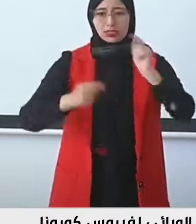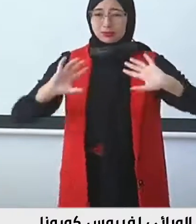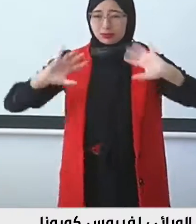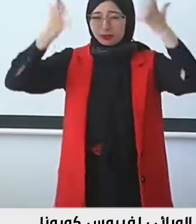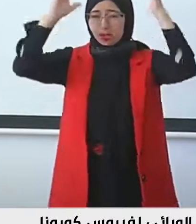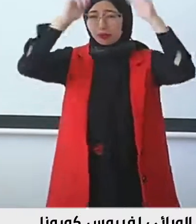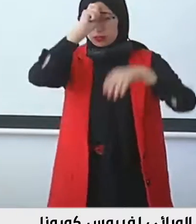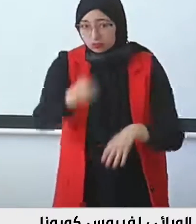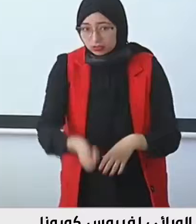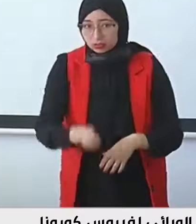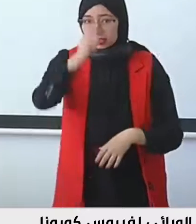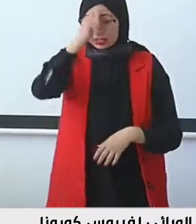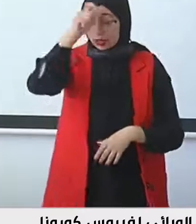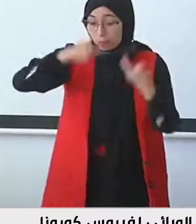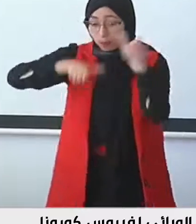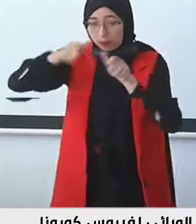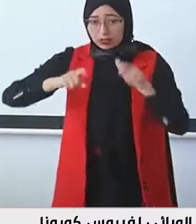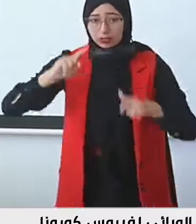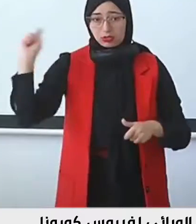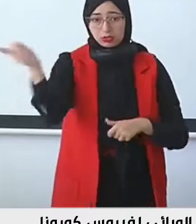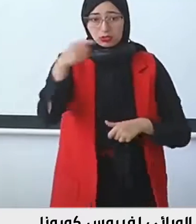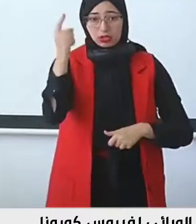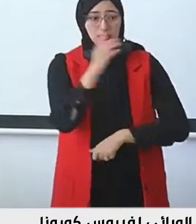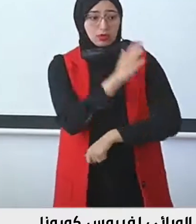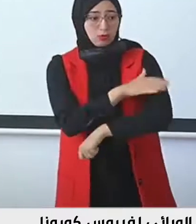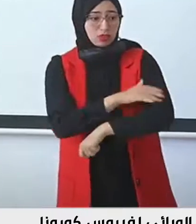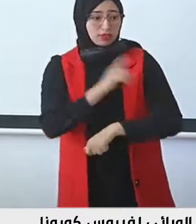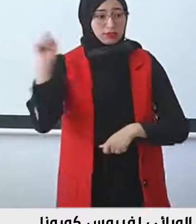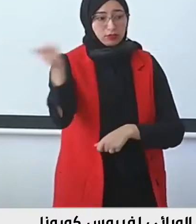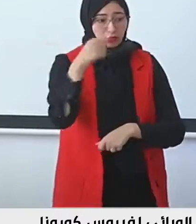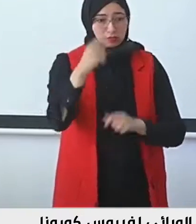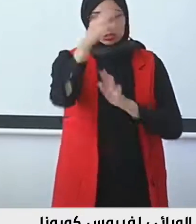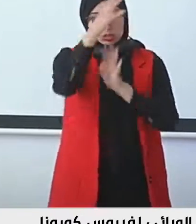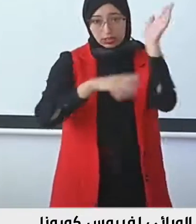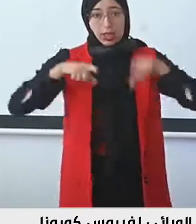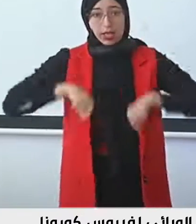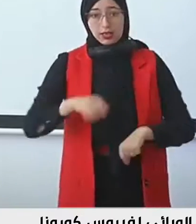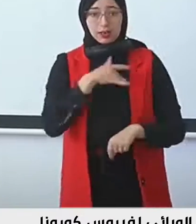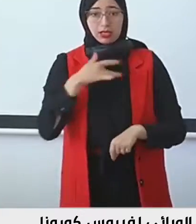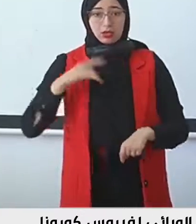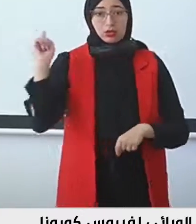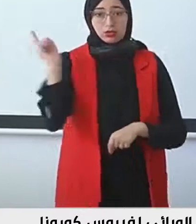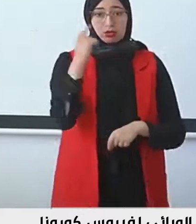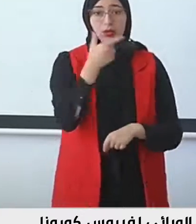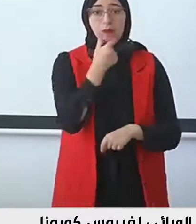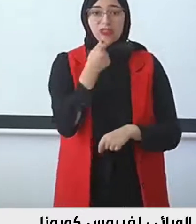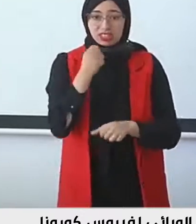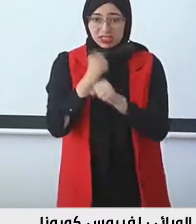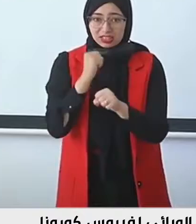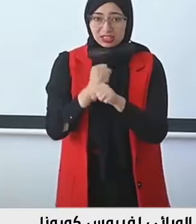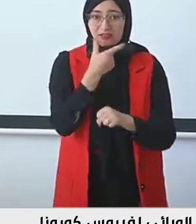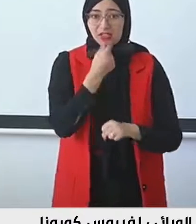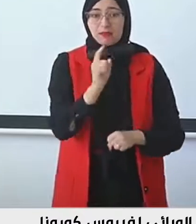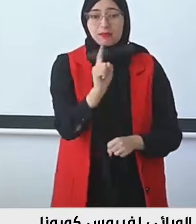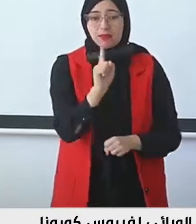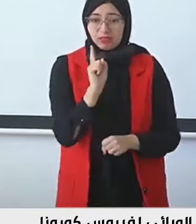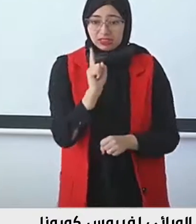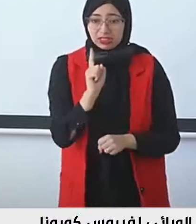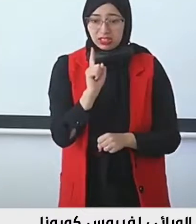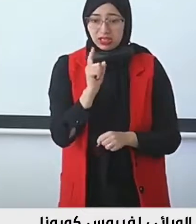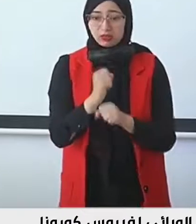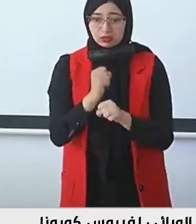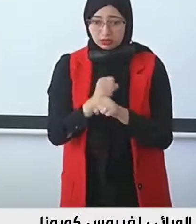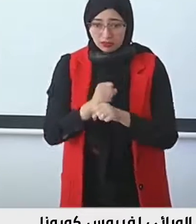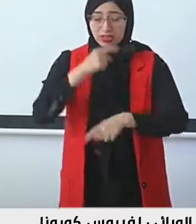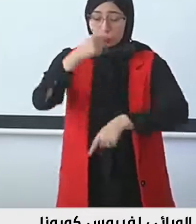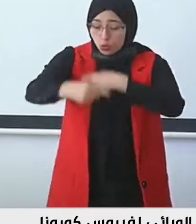تحيه اكبار واجلال للعمل نتاعهم باش يخلط لكم البلاغ اليومي. راهو عمل كبير باش يخلط البلاغ اليومي.